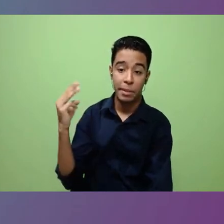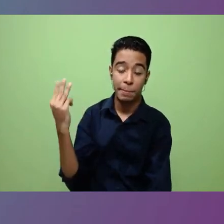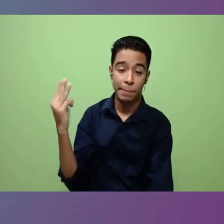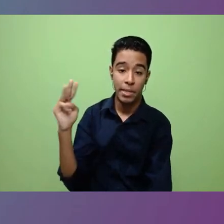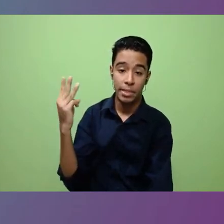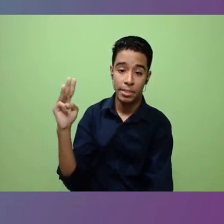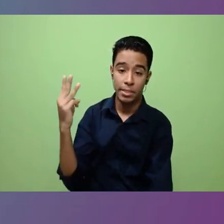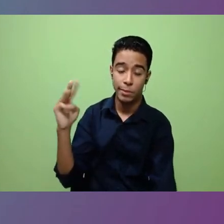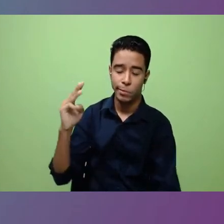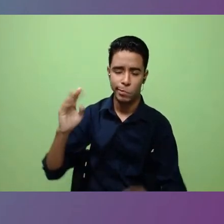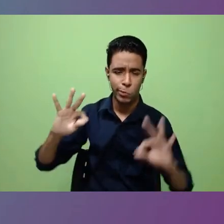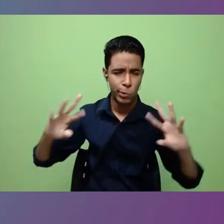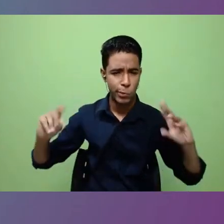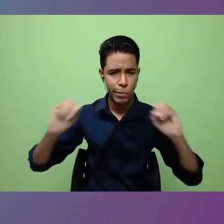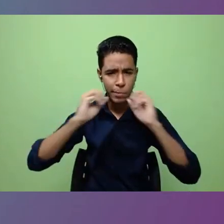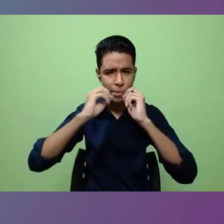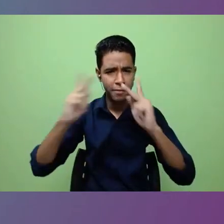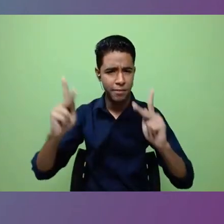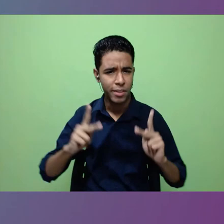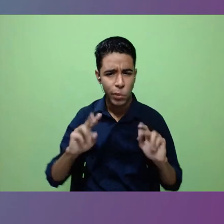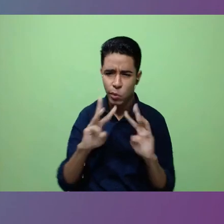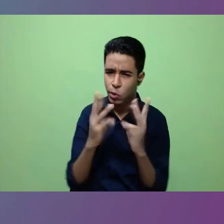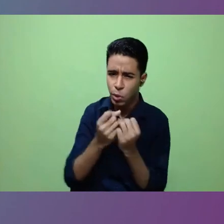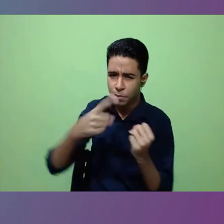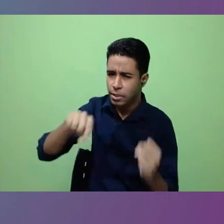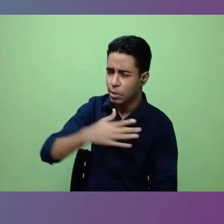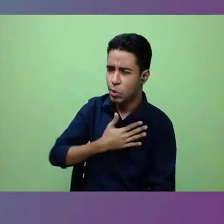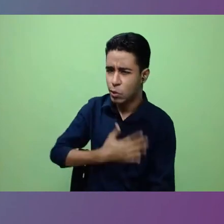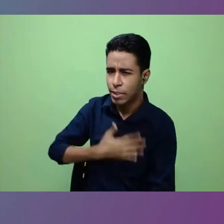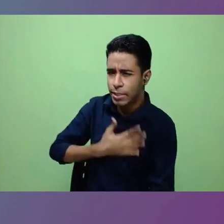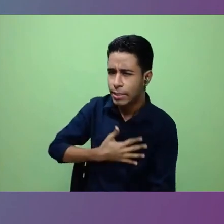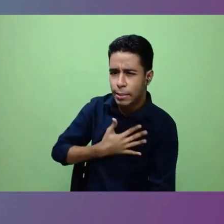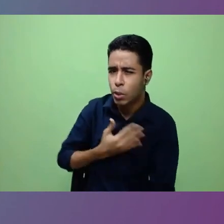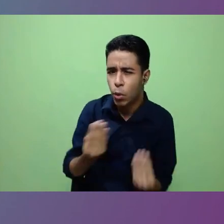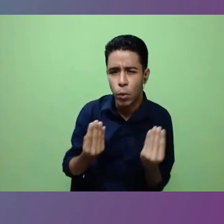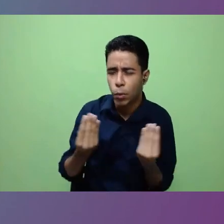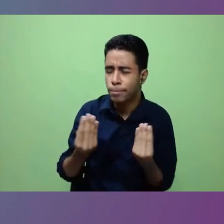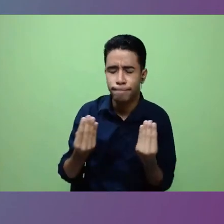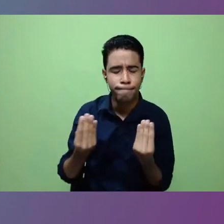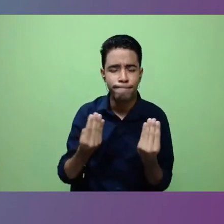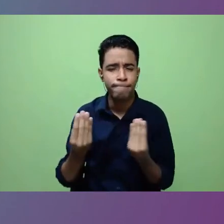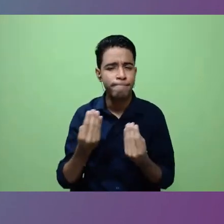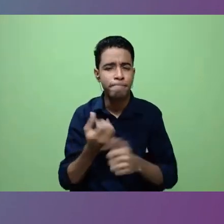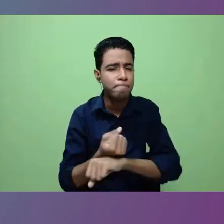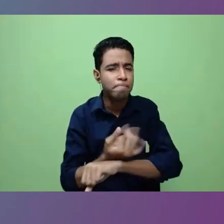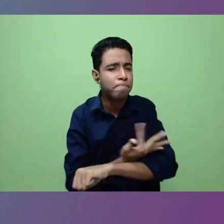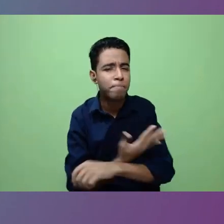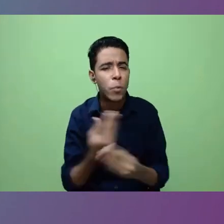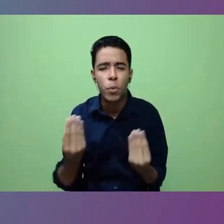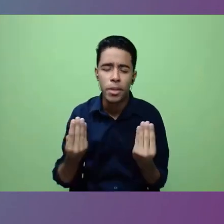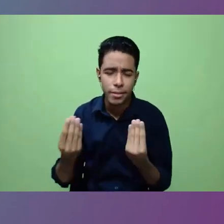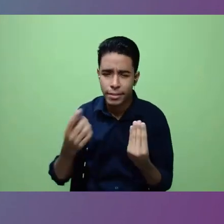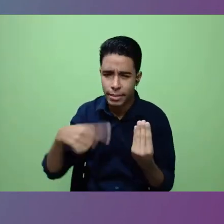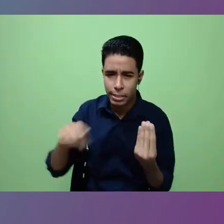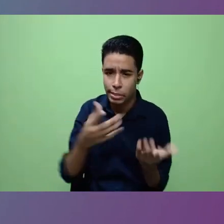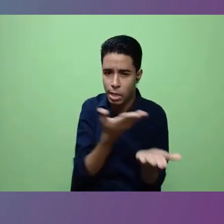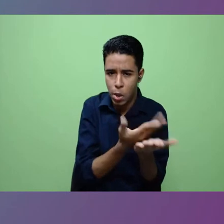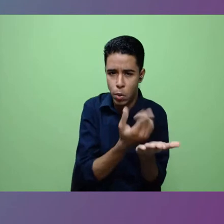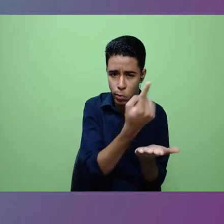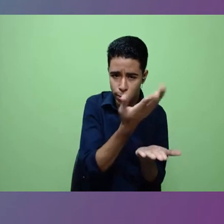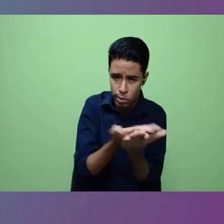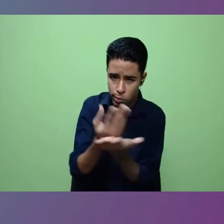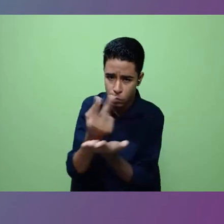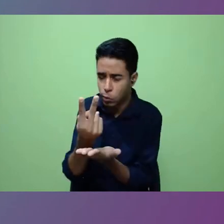gostando do workshop? O que é que vocês estão sentindo com a primeira e a segunda aula? O que é que vocês perceberam? Utilizem